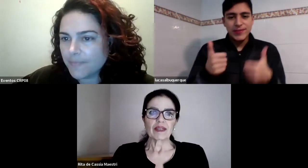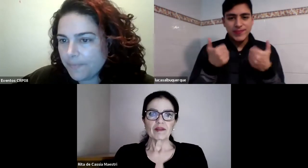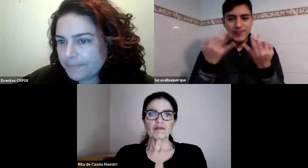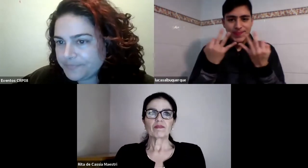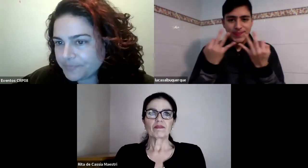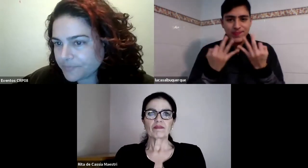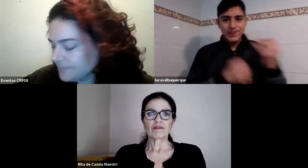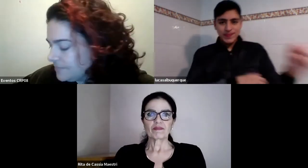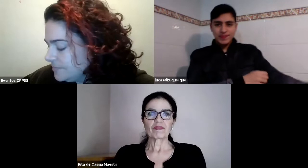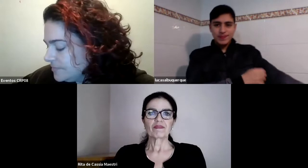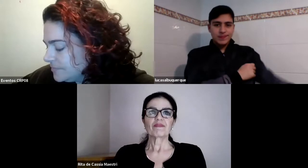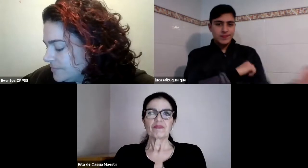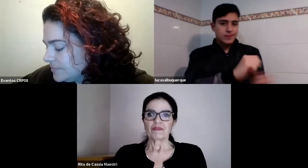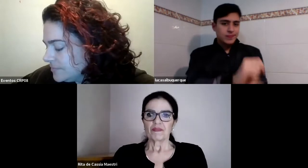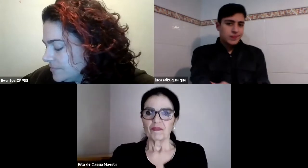Perfeito.